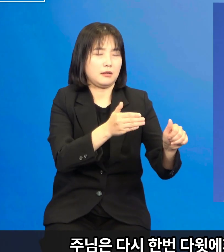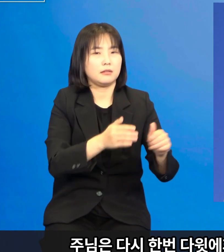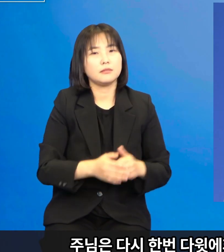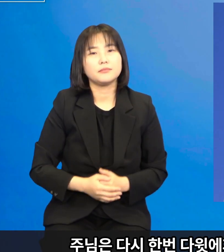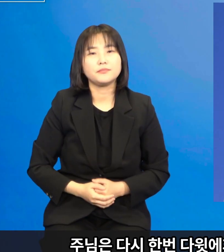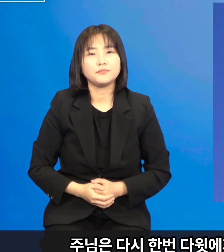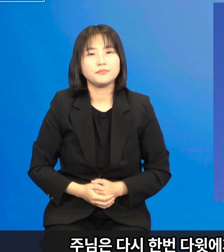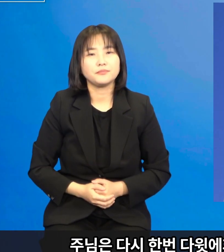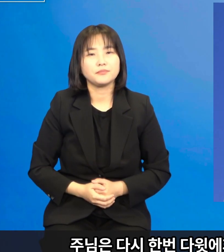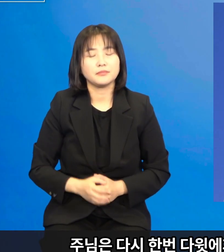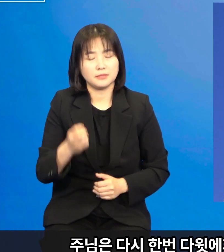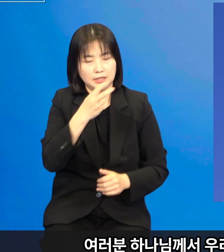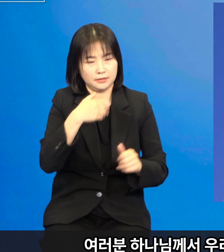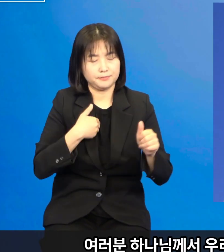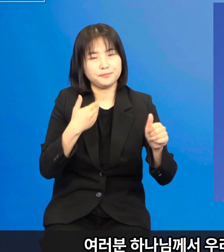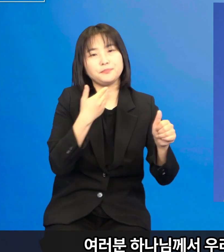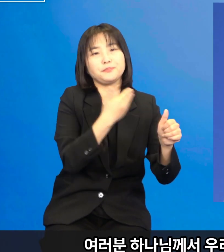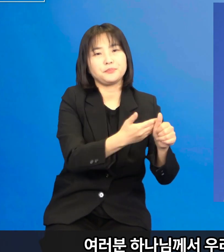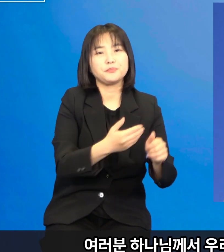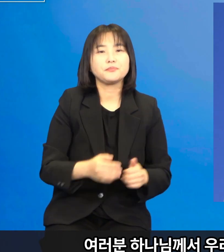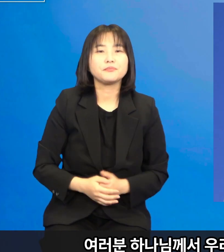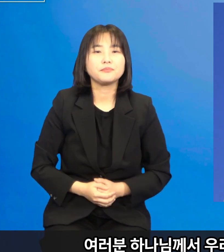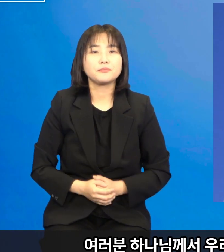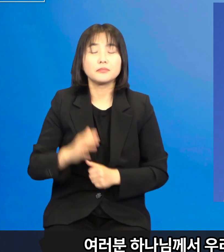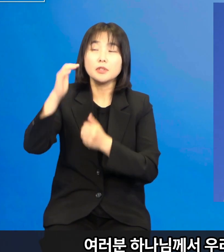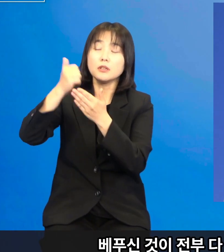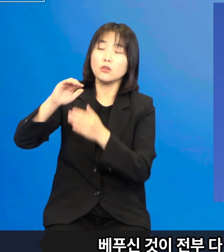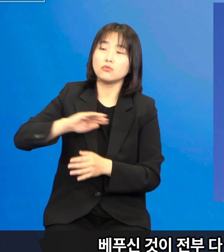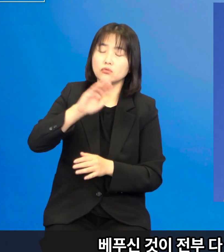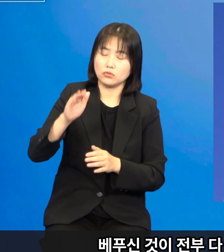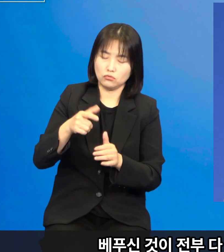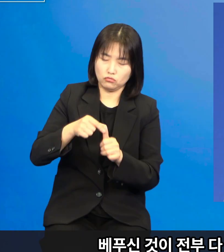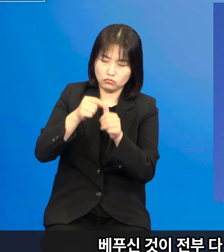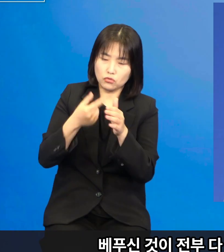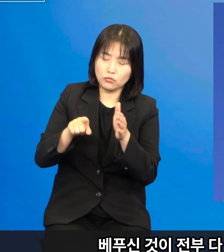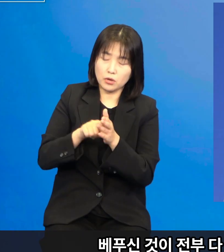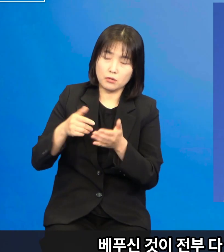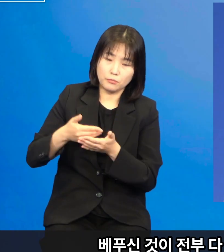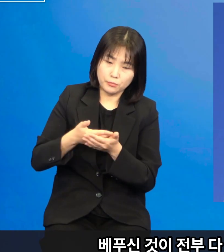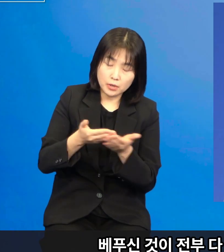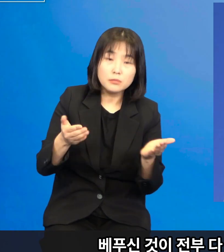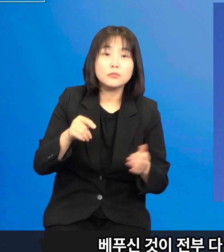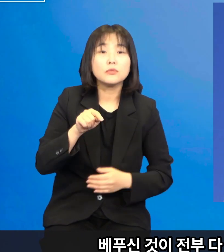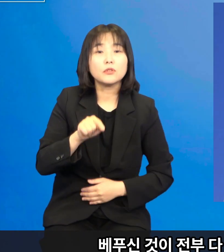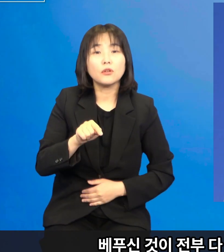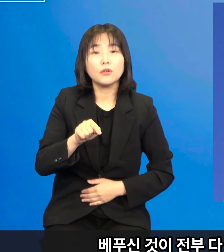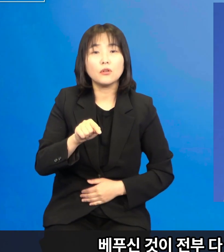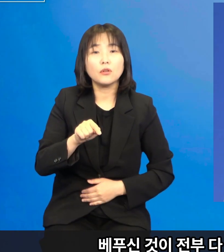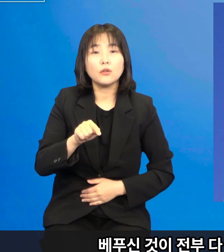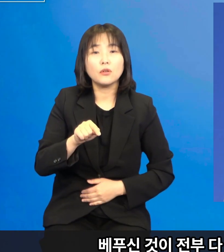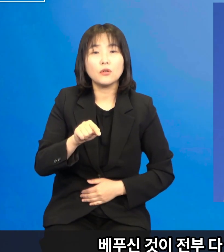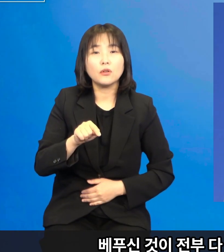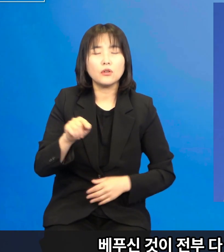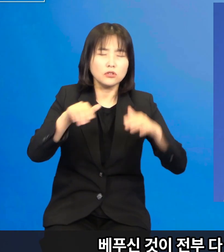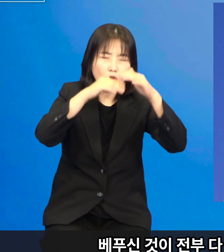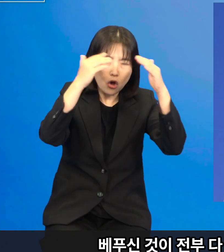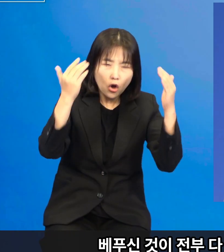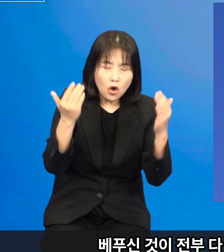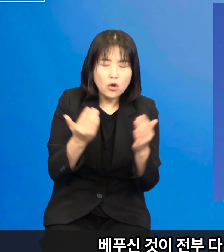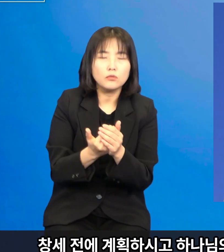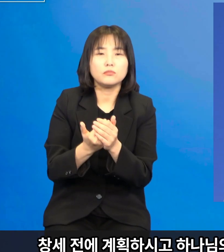리마인드를 시켜주세요. 여러분, 하나님께서 우리를 위해 구원하시기 위해 베푸신 것이 전부 다 하나님이